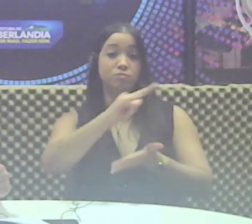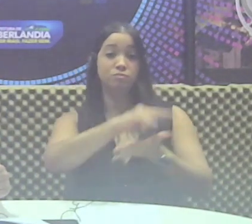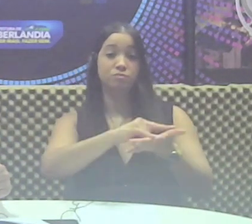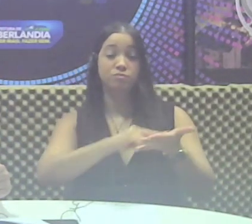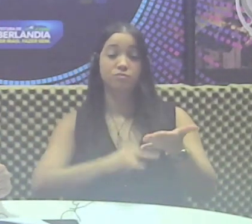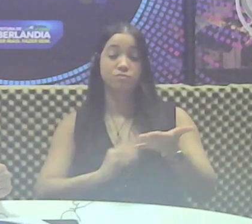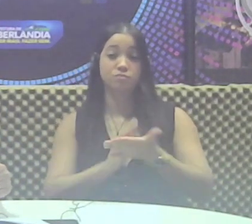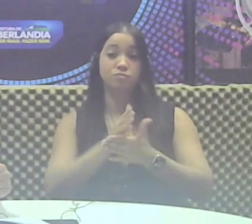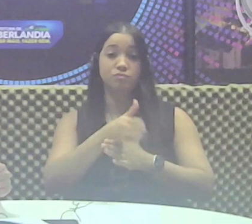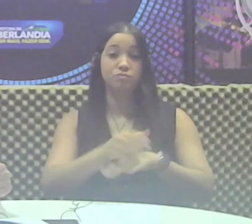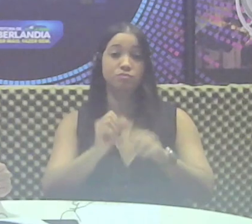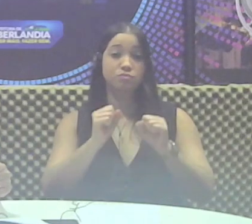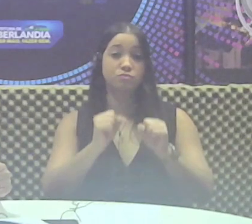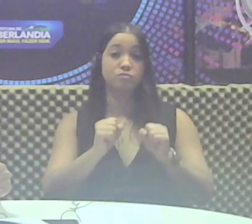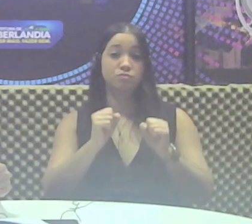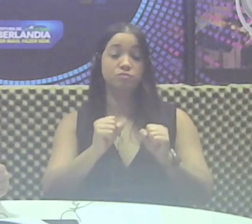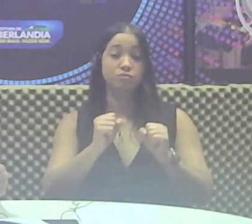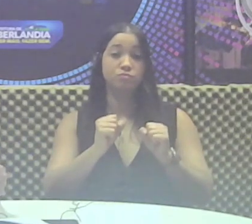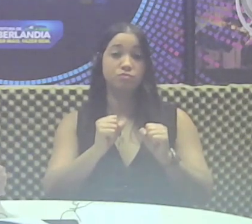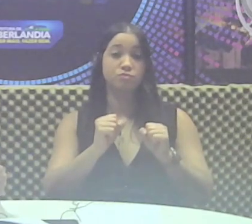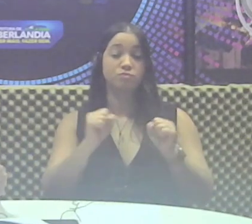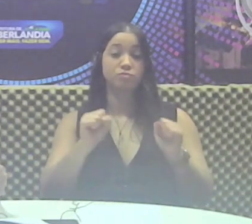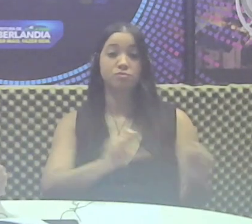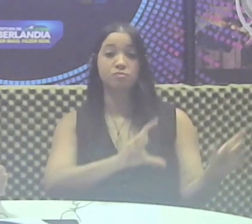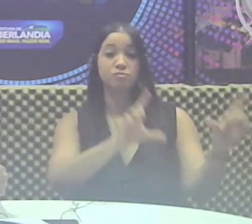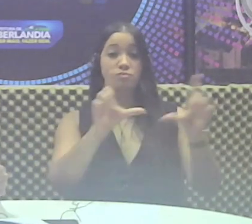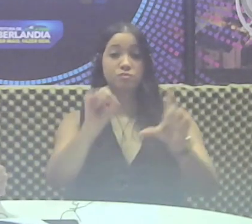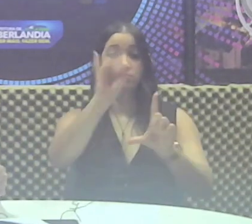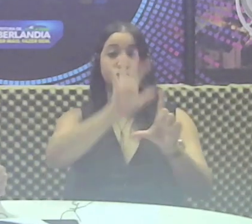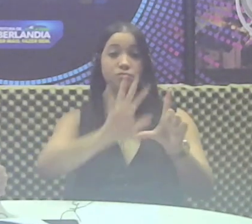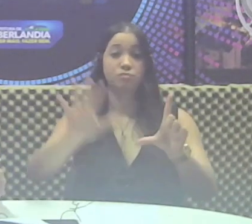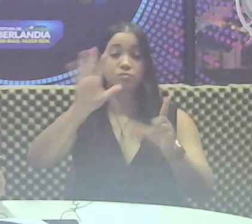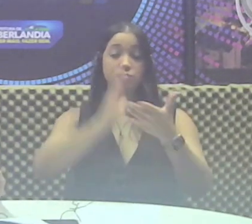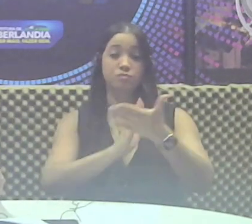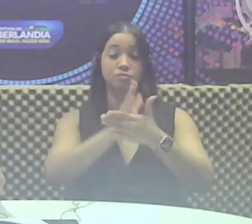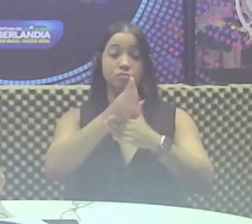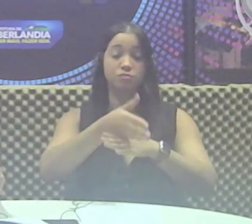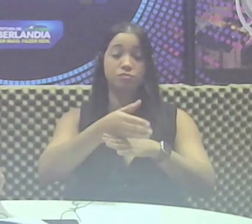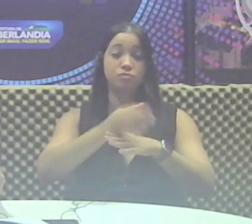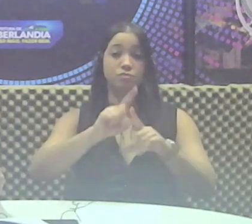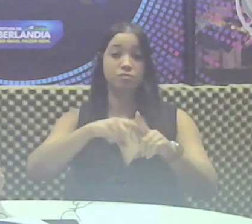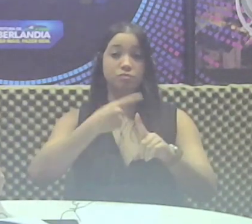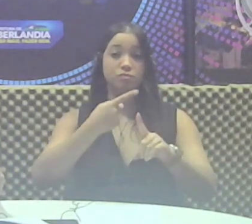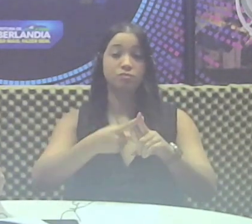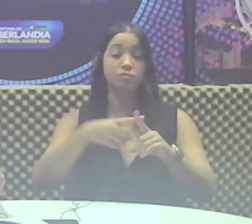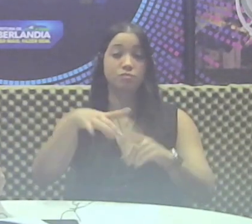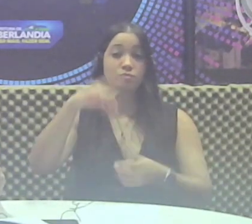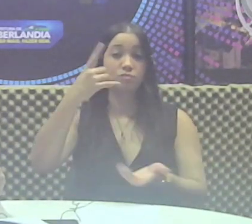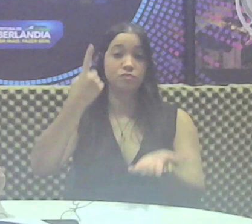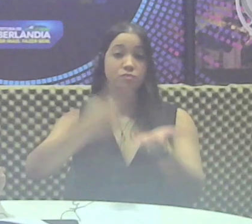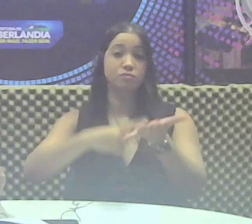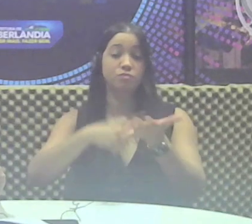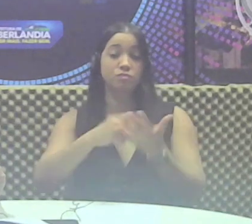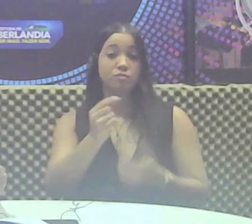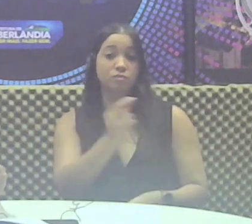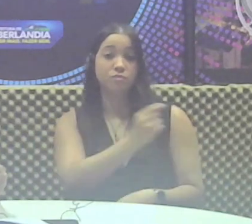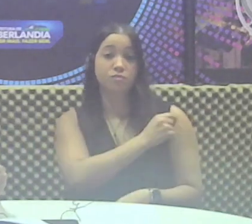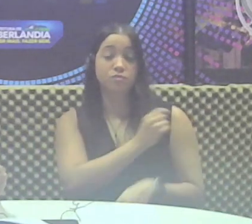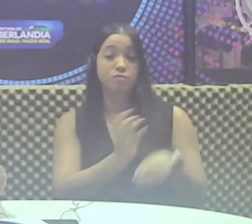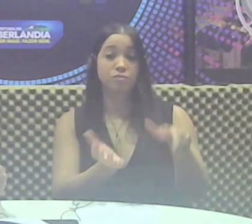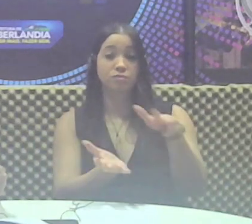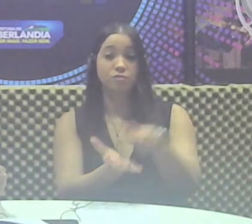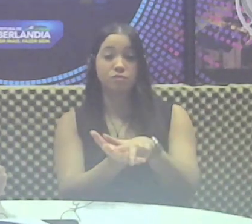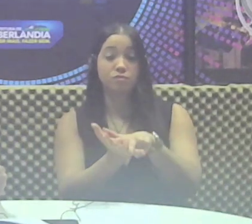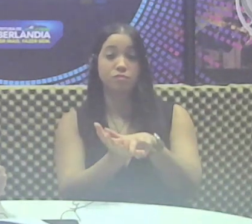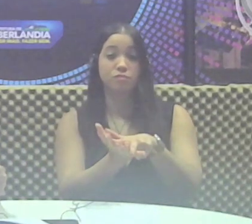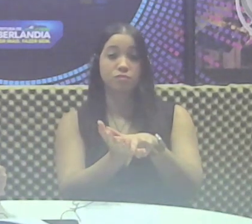ser acessado tanto a partir do banner, que se encontra na página de entrada, quanto na opção Agendamento Vacinação Acamados,